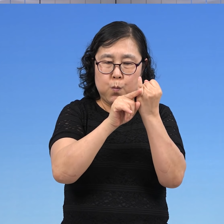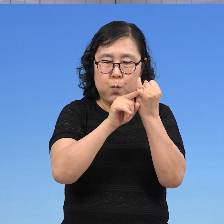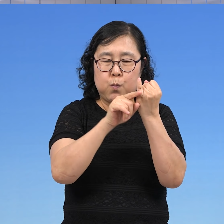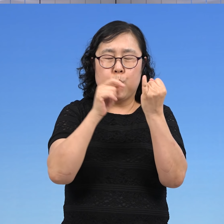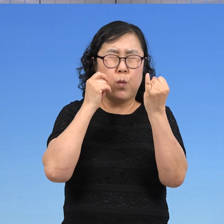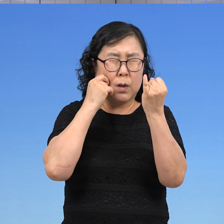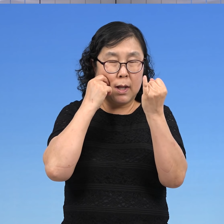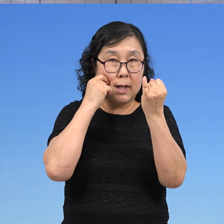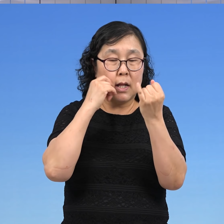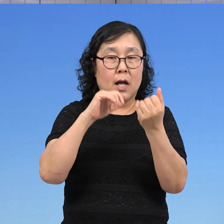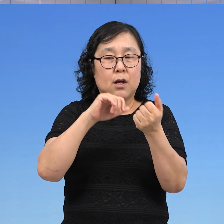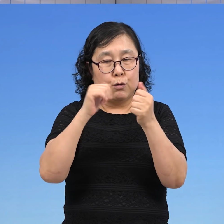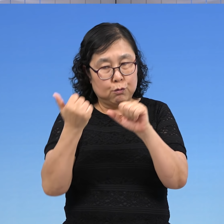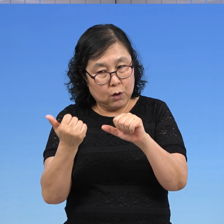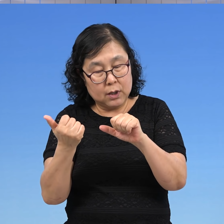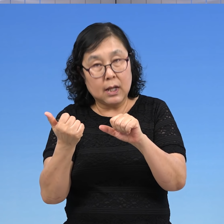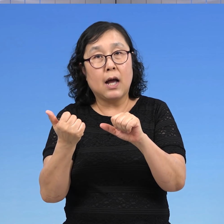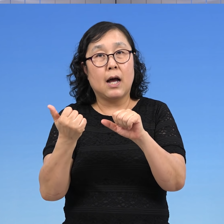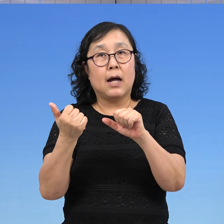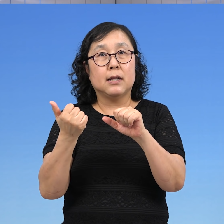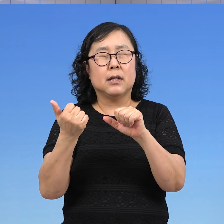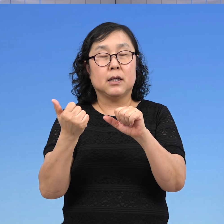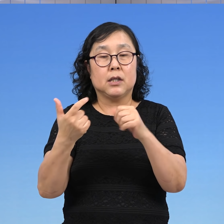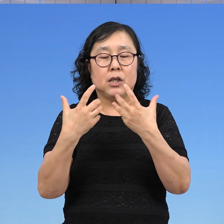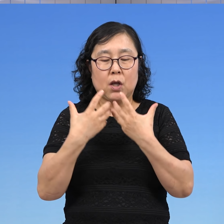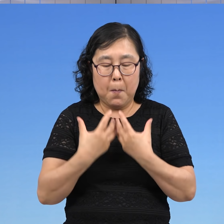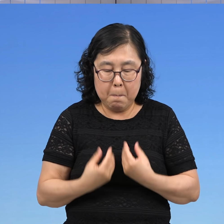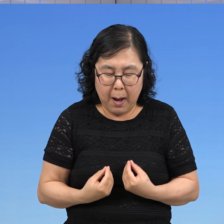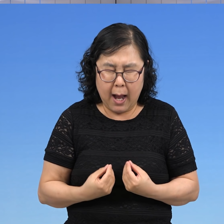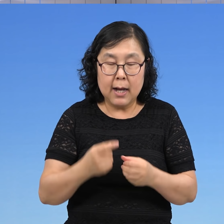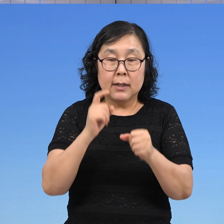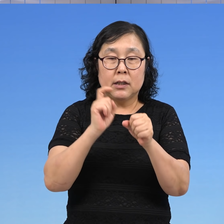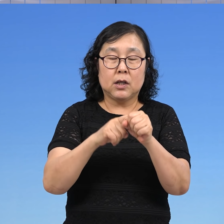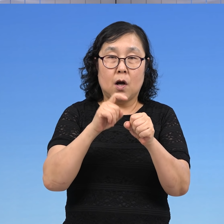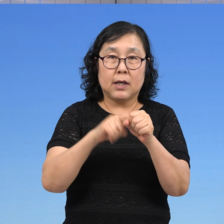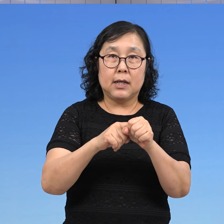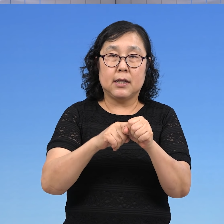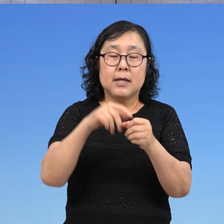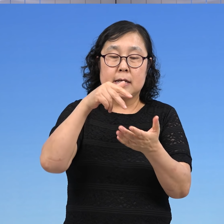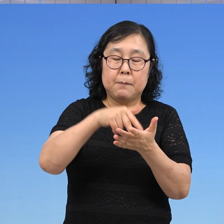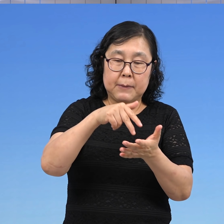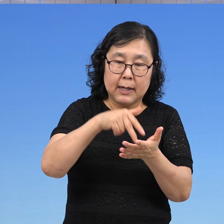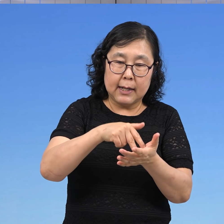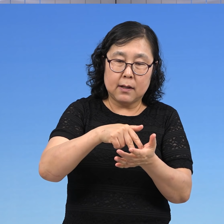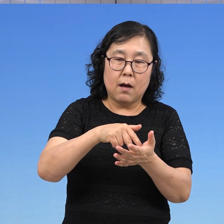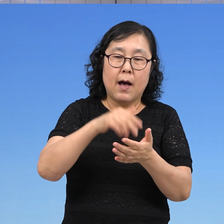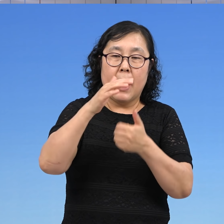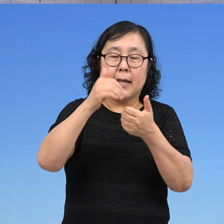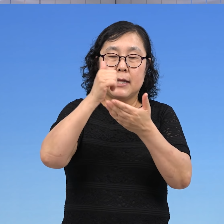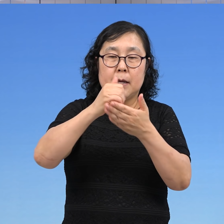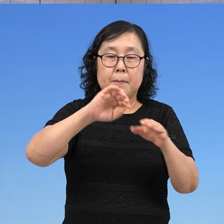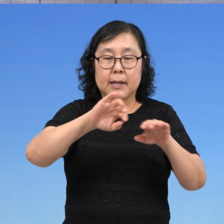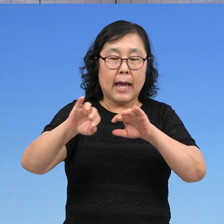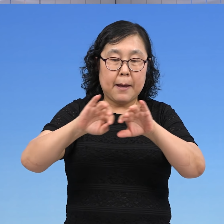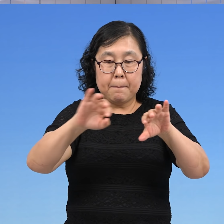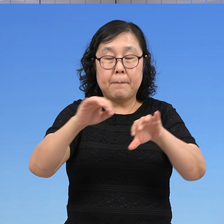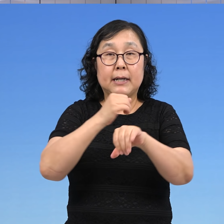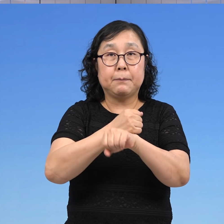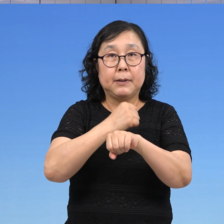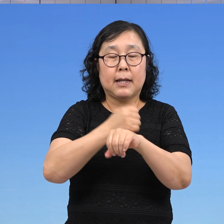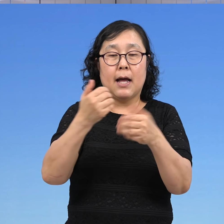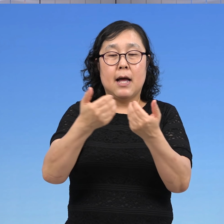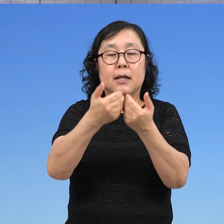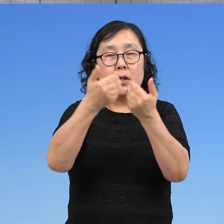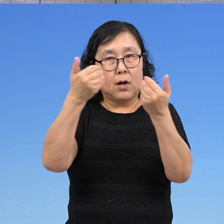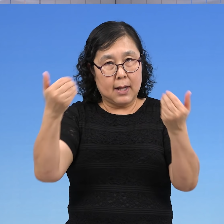인간의 절망적인 상태에서 하나님이 케이블 하시는데 창세기 12장 이고요 두 가지 명령을 주셨다고